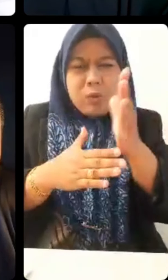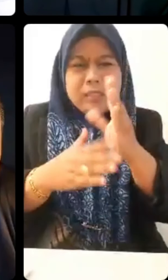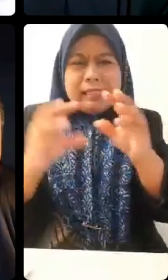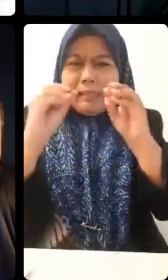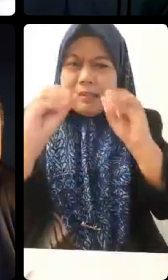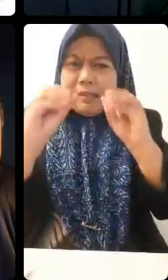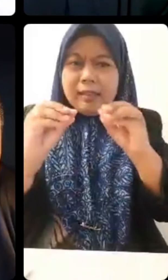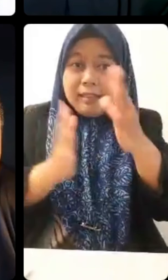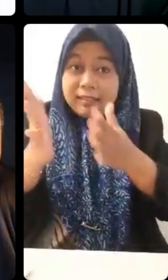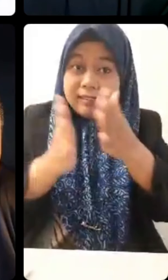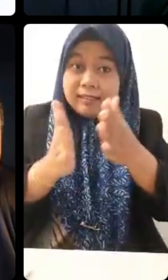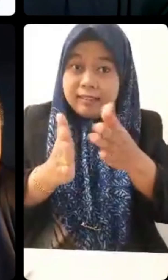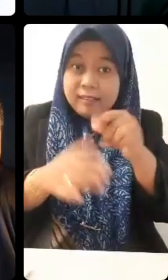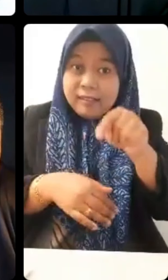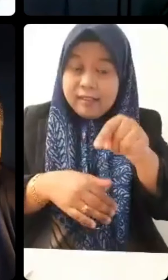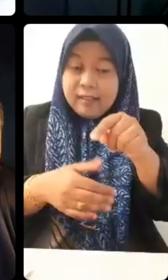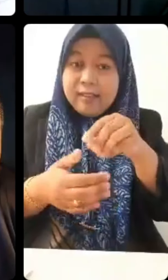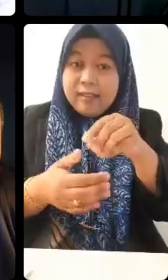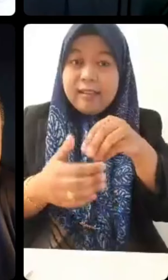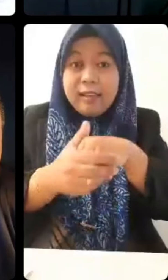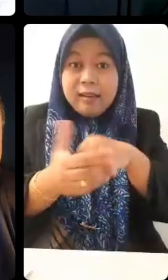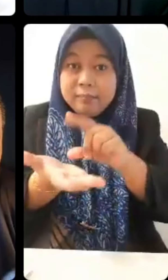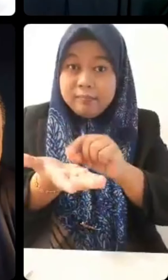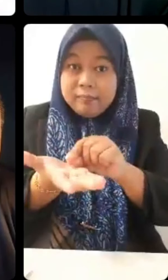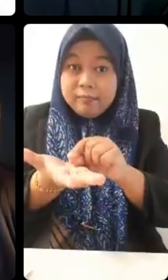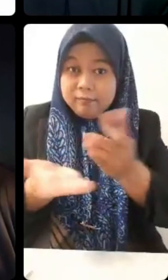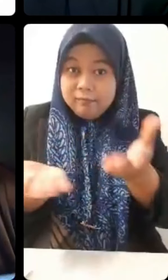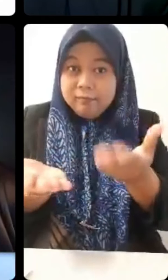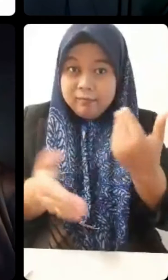media sosial. Silakan Cik Anis.